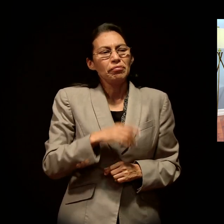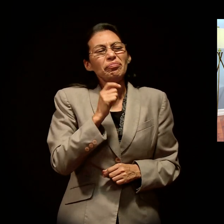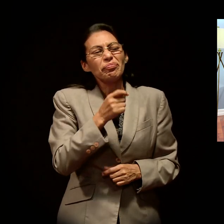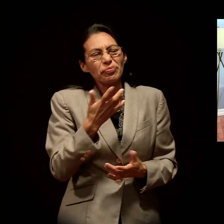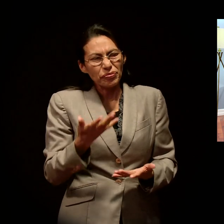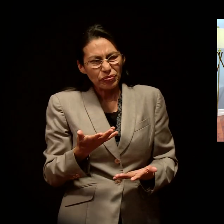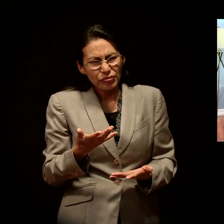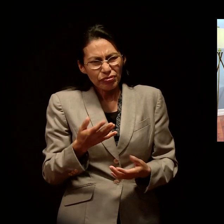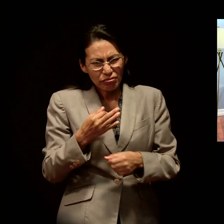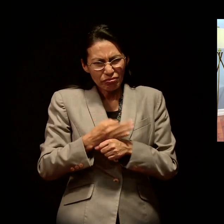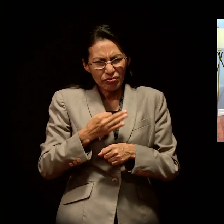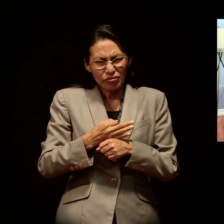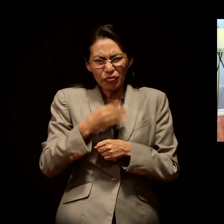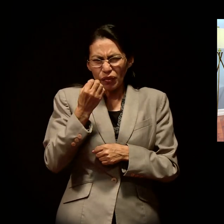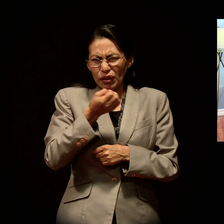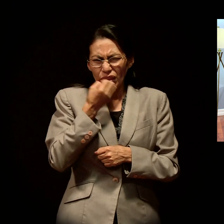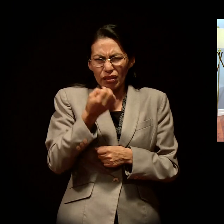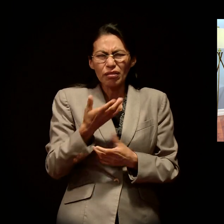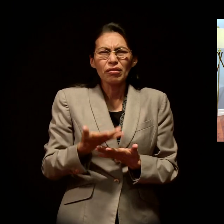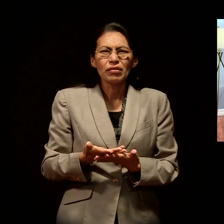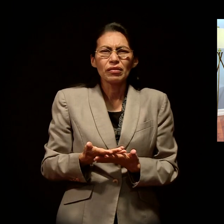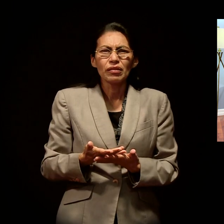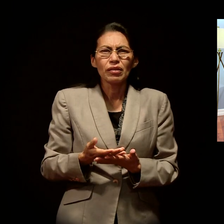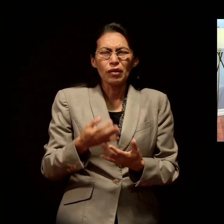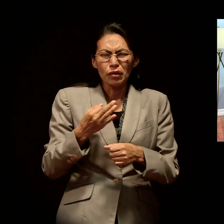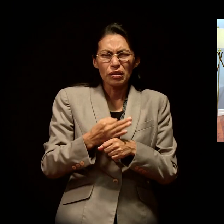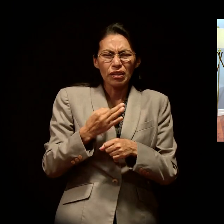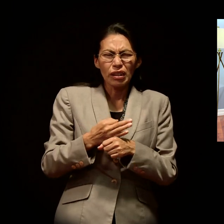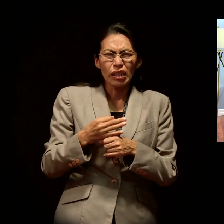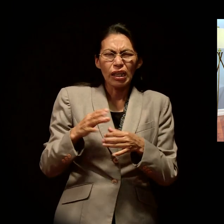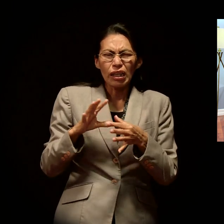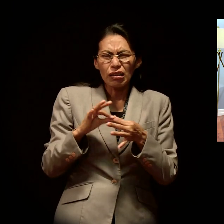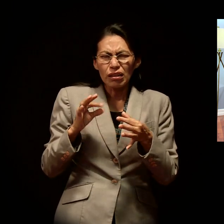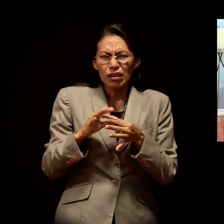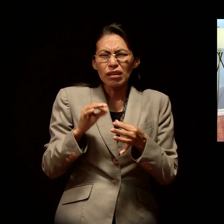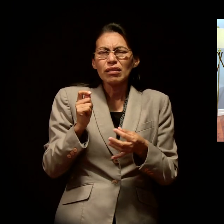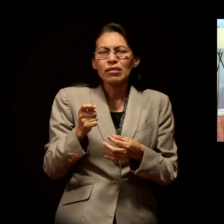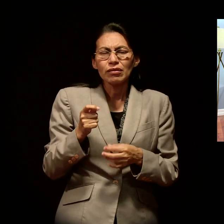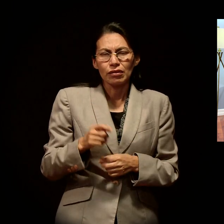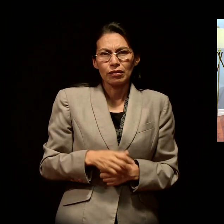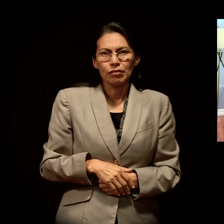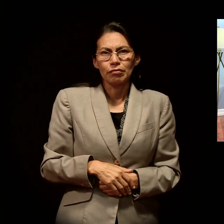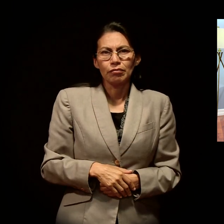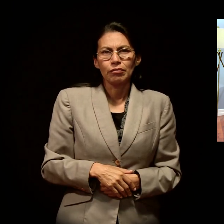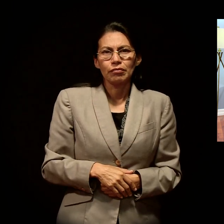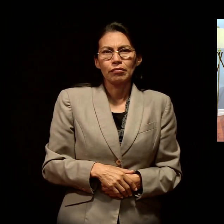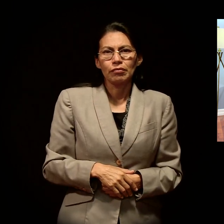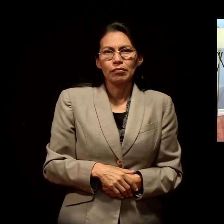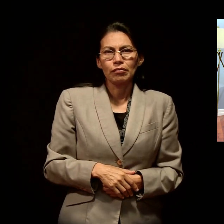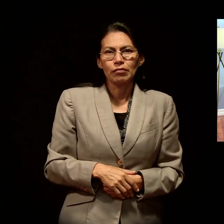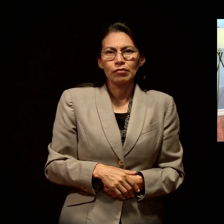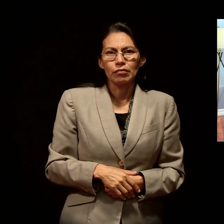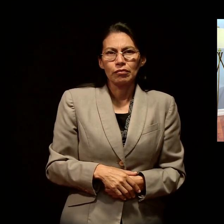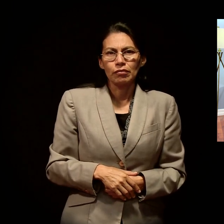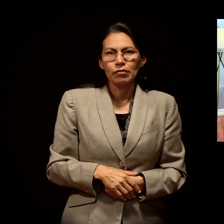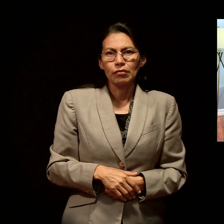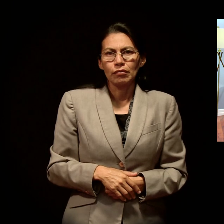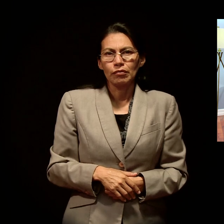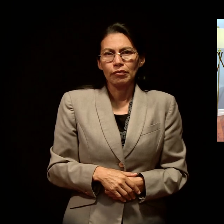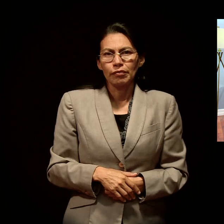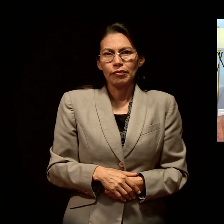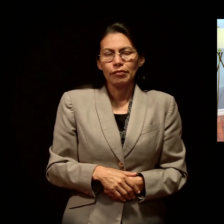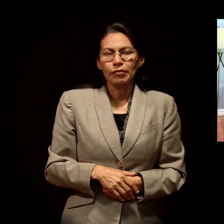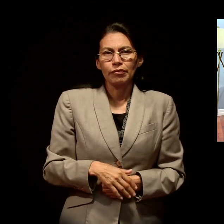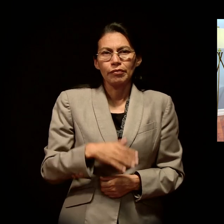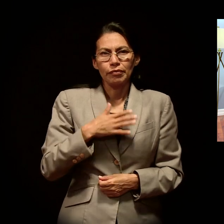entonces que ha sido para usted Qué es ahora la oración cómo nos podría decir qué es la oración para usted